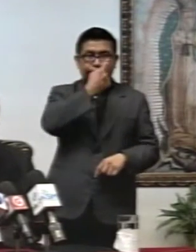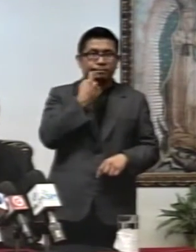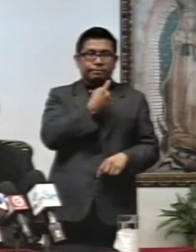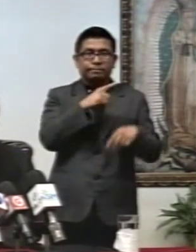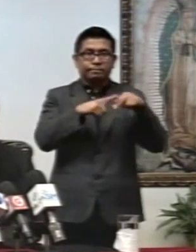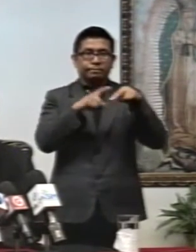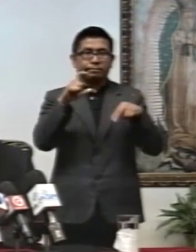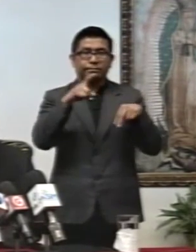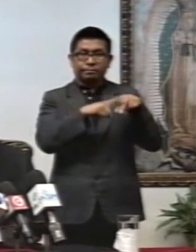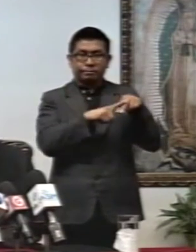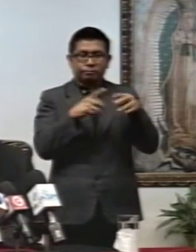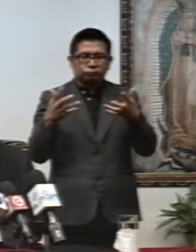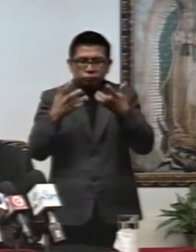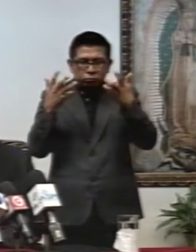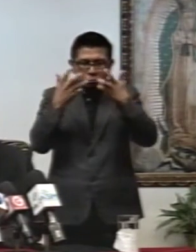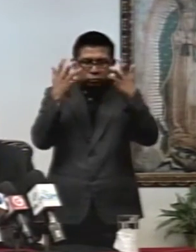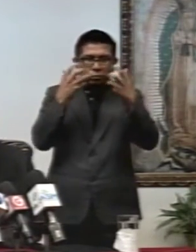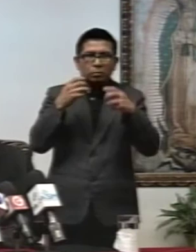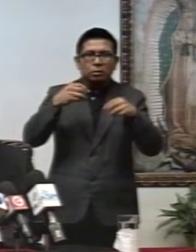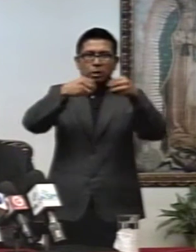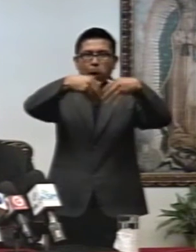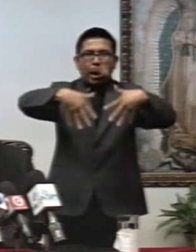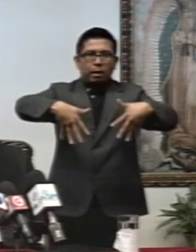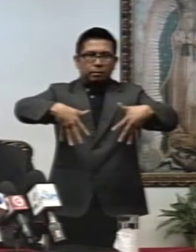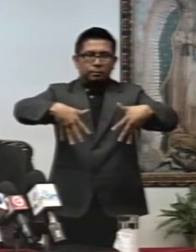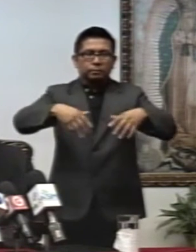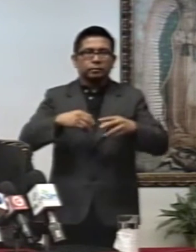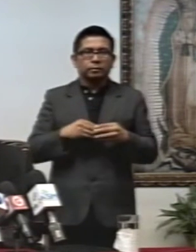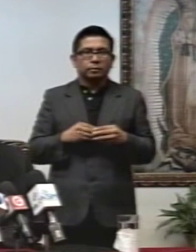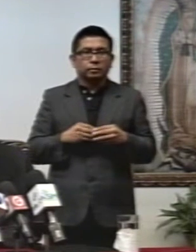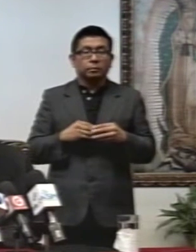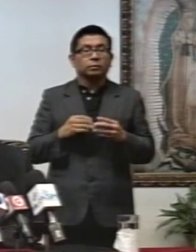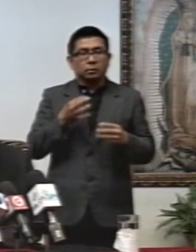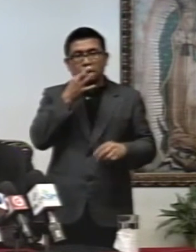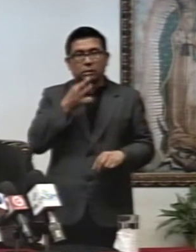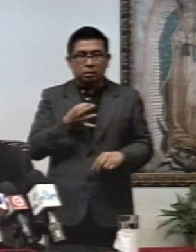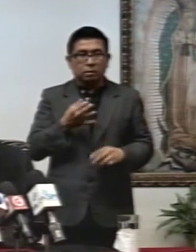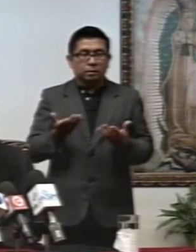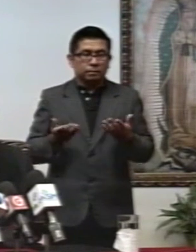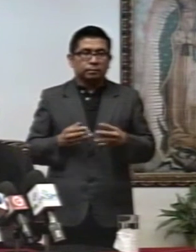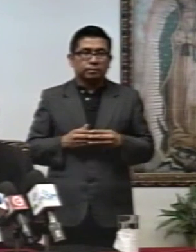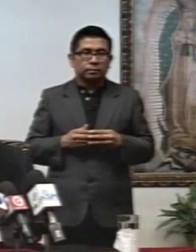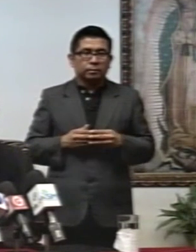de investigación criminal, diría yo, por